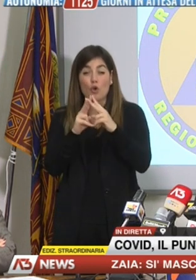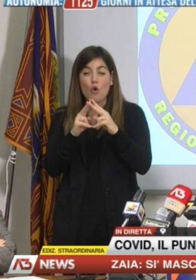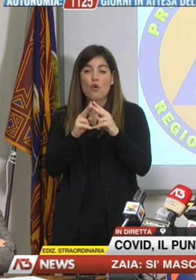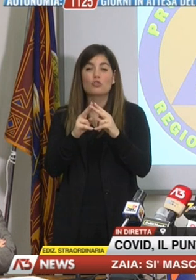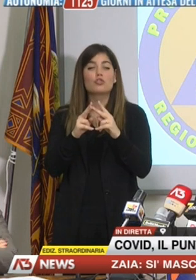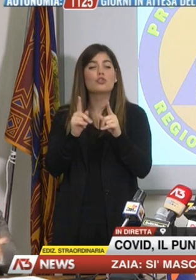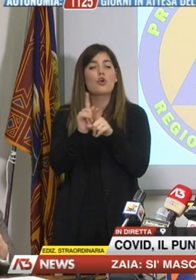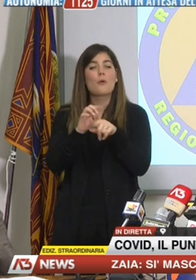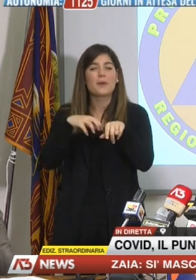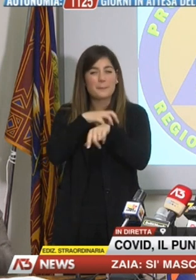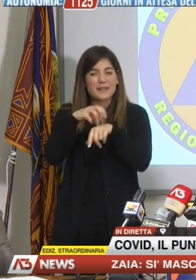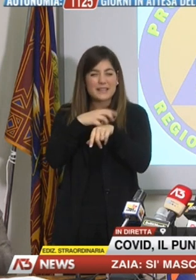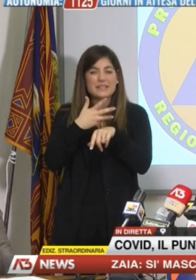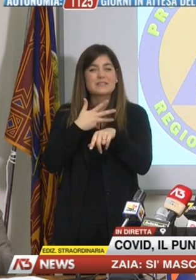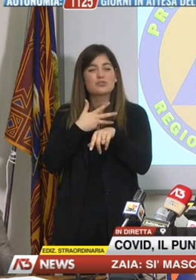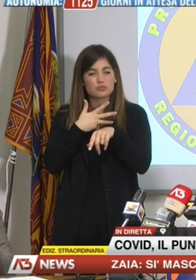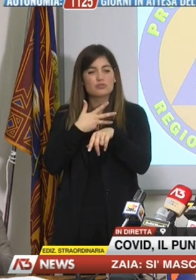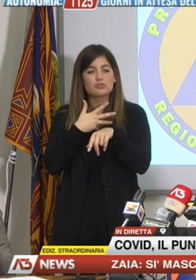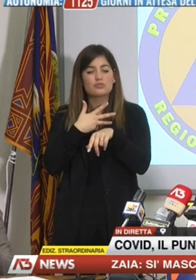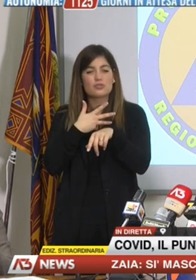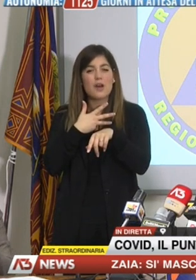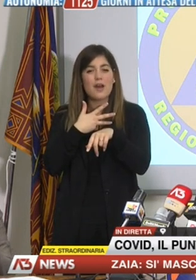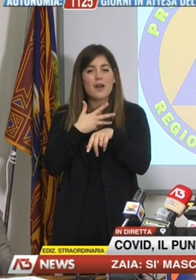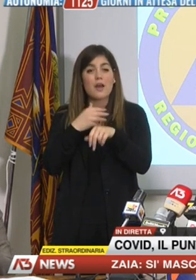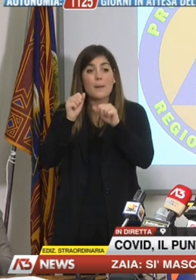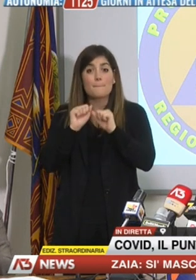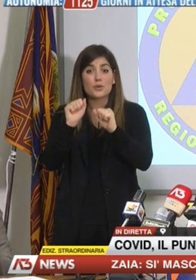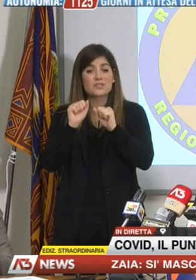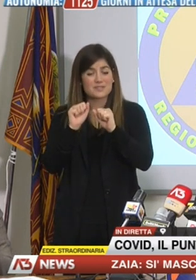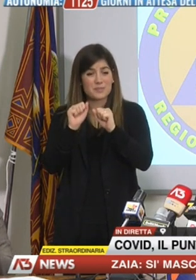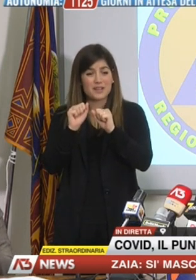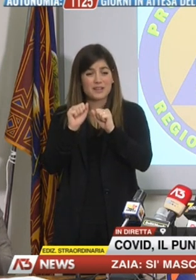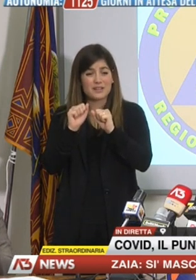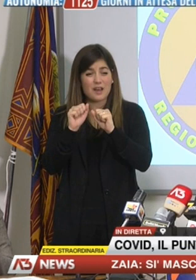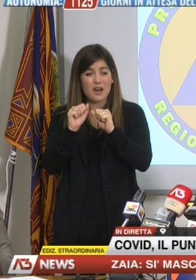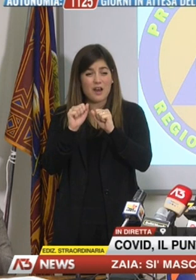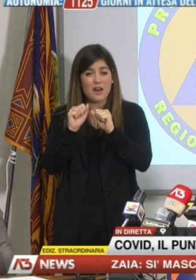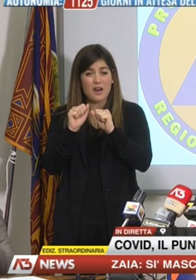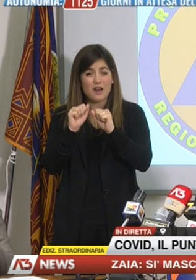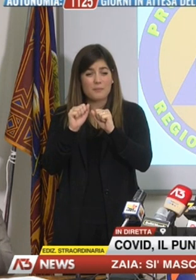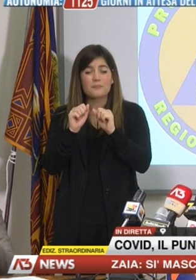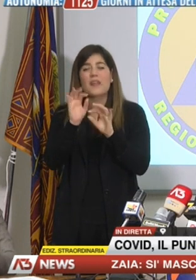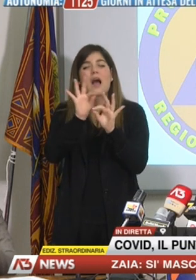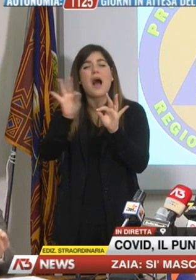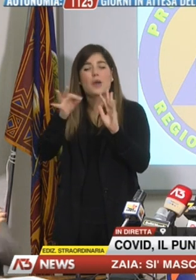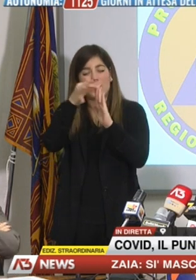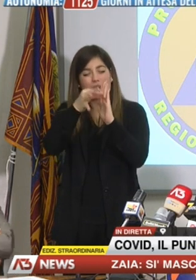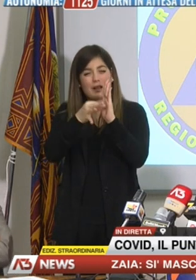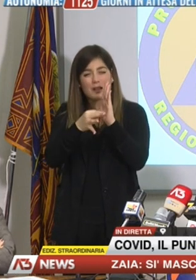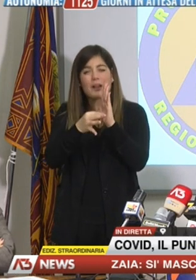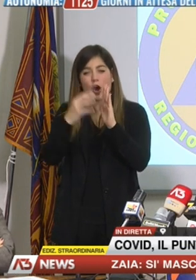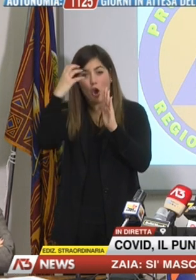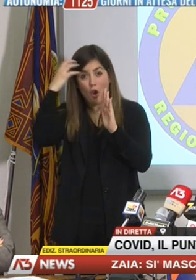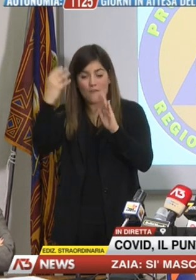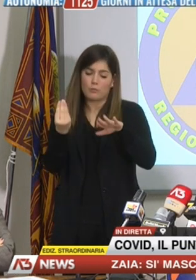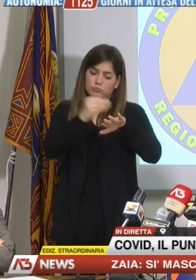hanno introdotto ordinanze e quindi ulteriori prescrizioni rispetto a quelle introdotte dal governo? Ma sai, io ho